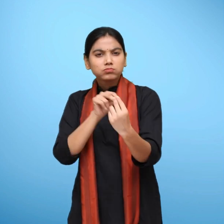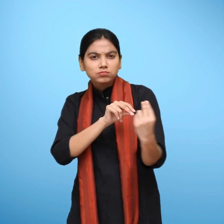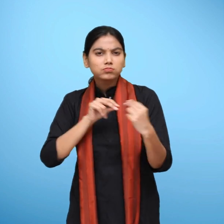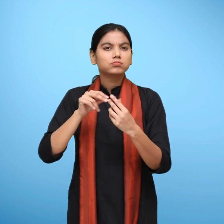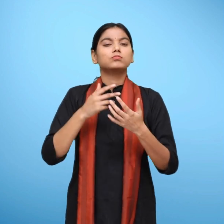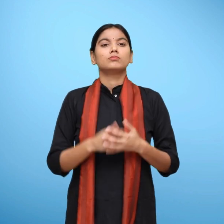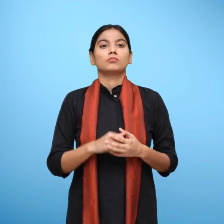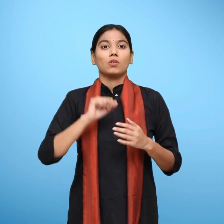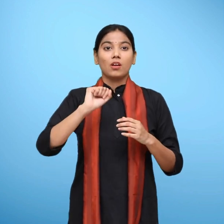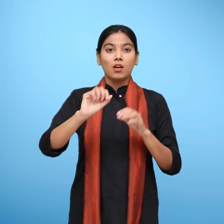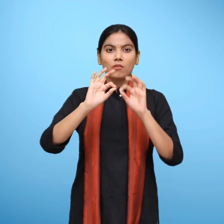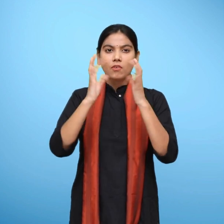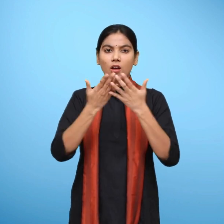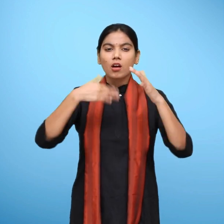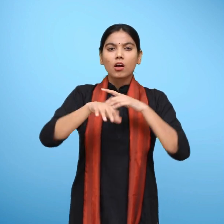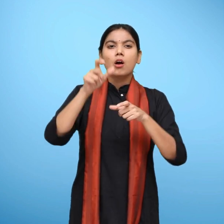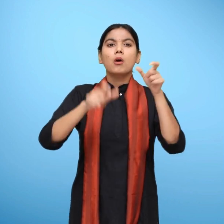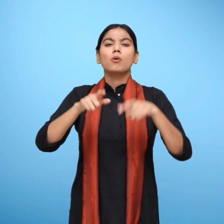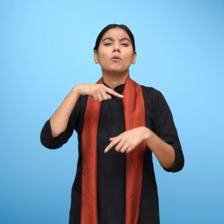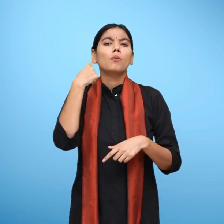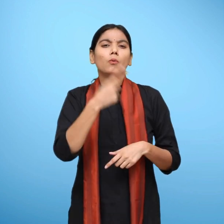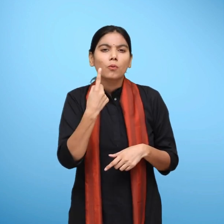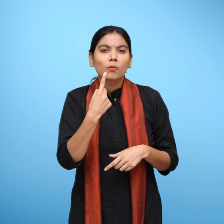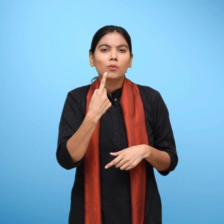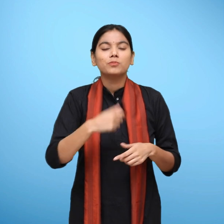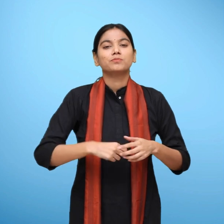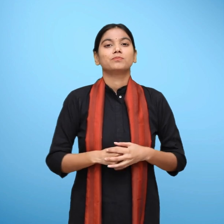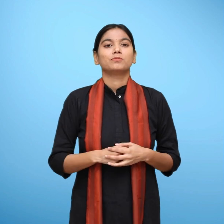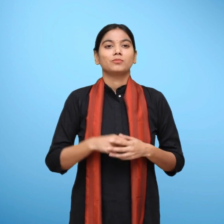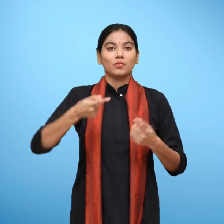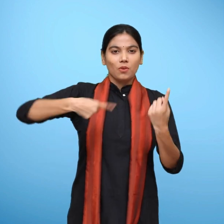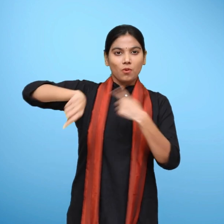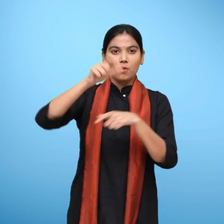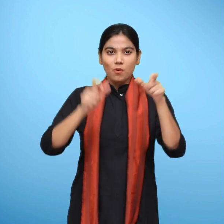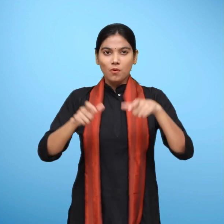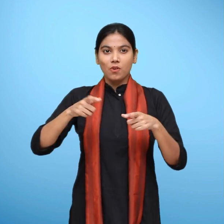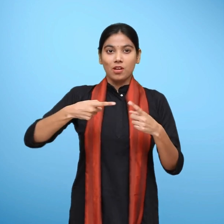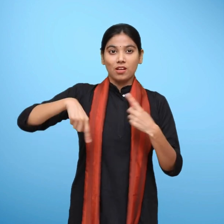करें परिवार में कौन-कौन हैं और वे घर में क्या-क्या काम करते